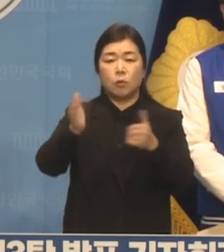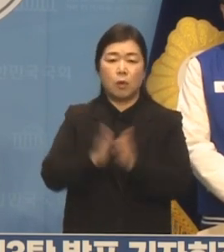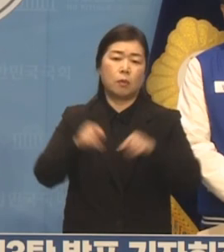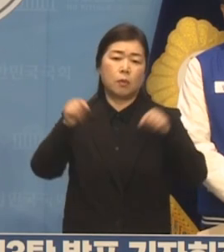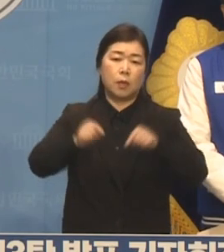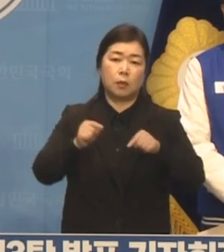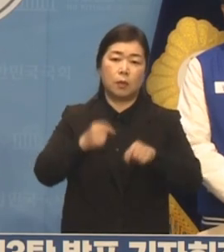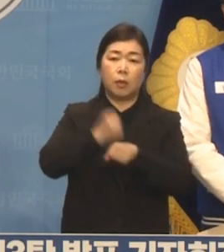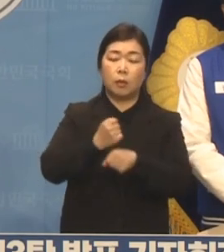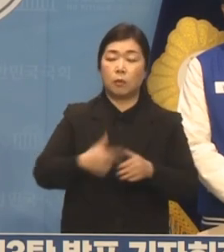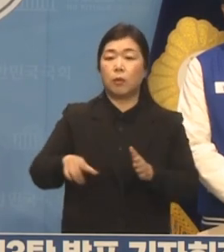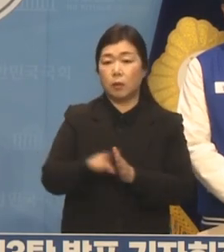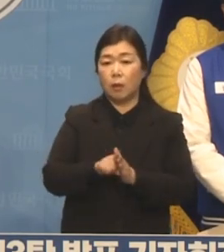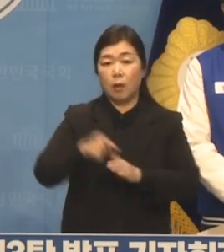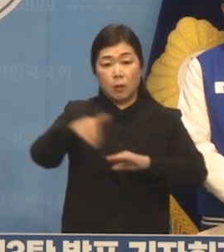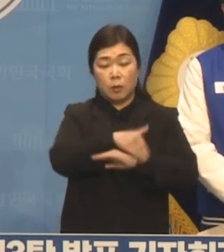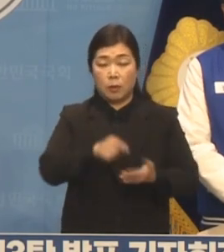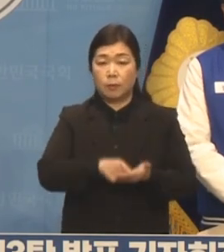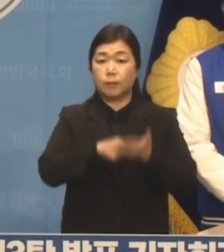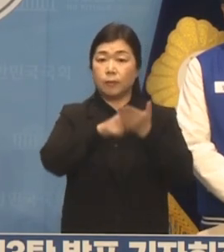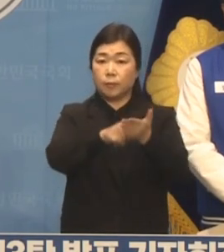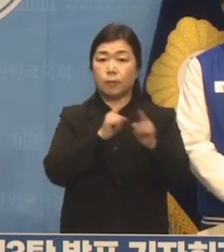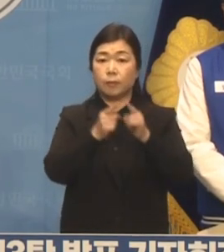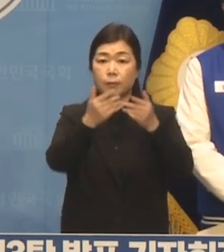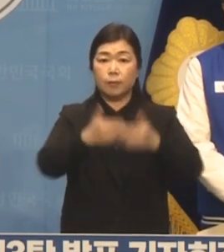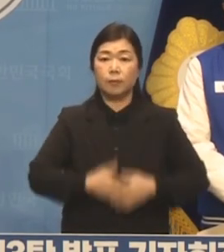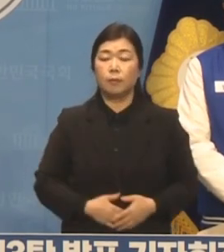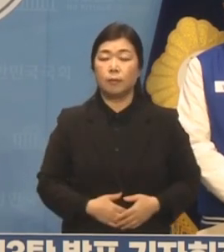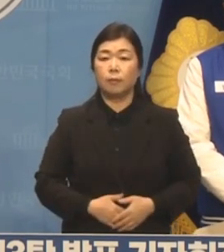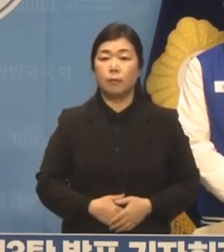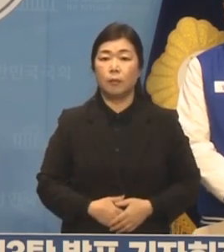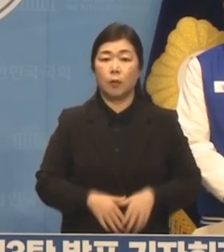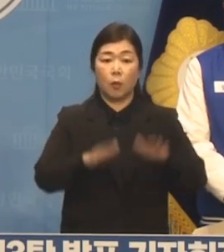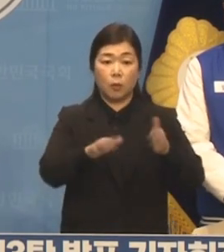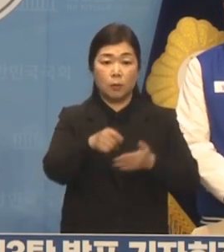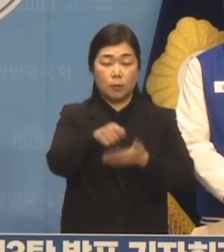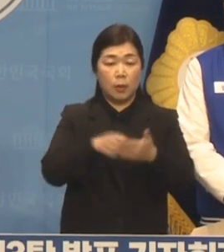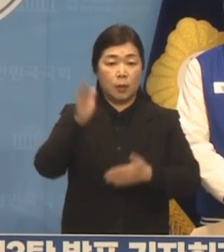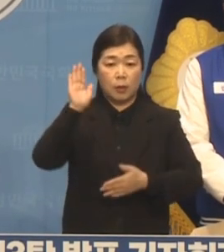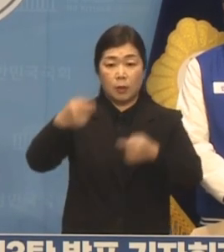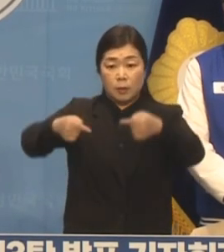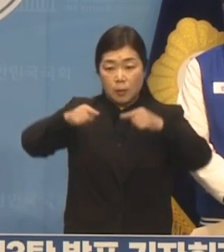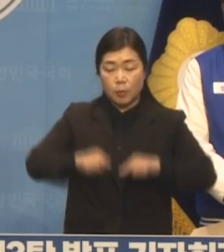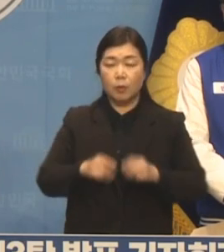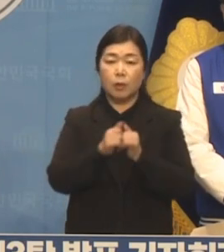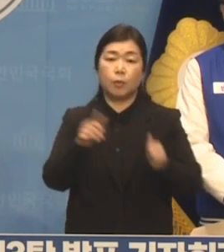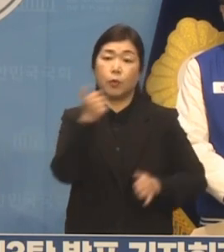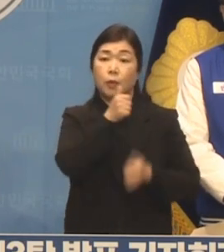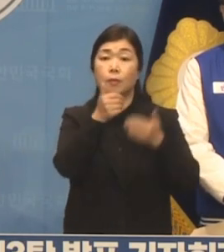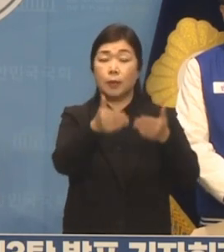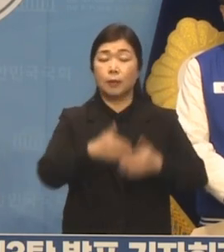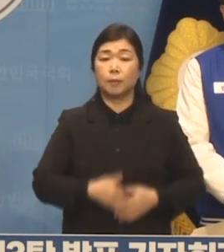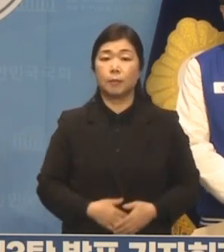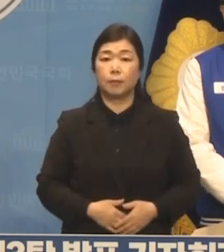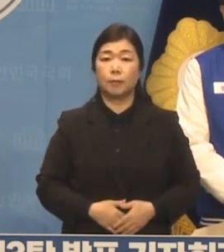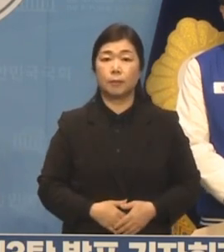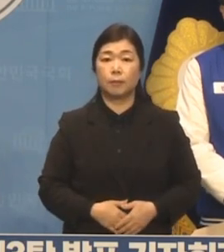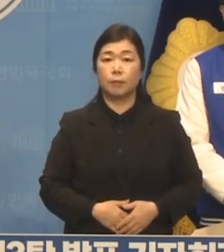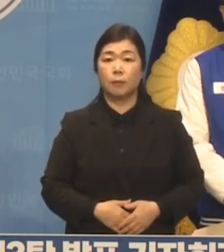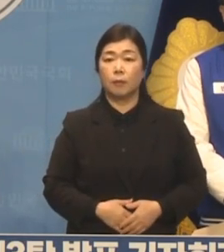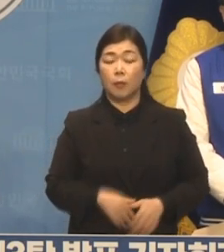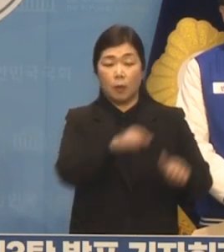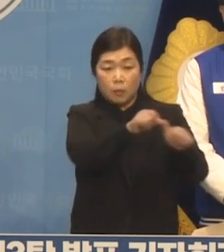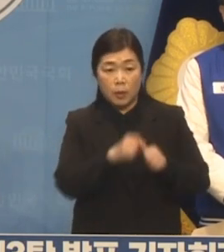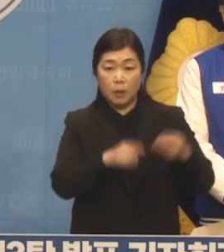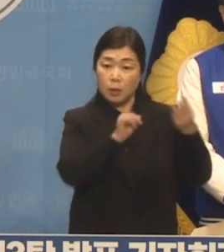마련하기 위한 정책 제안을 하는 것입니다. 오늘 기자회견에 참석하신 분을 소개하겠습니다.